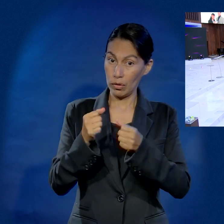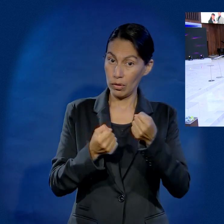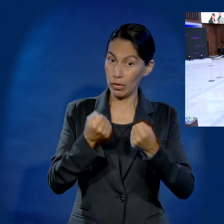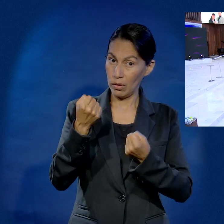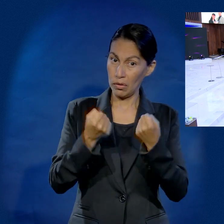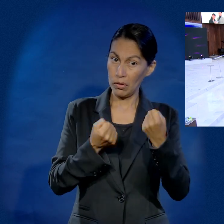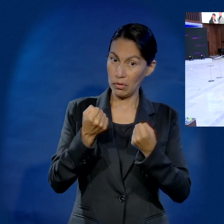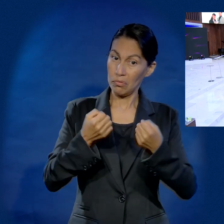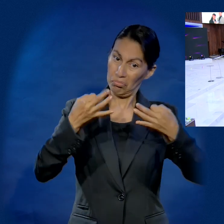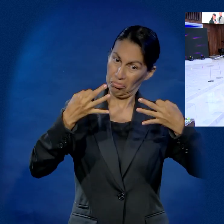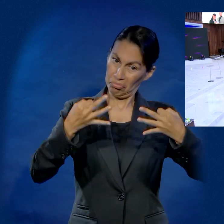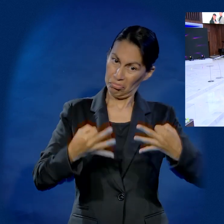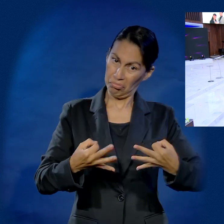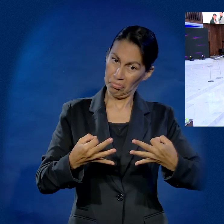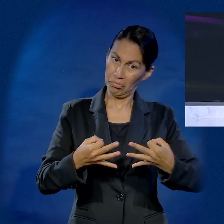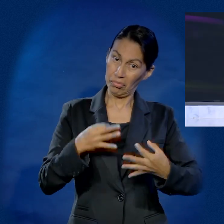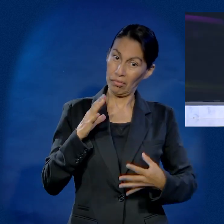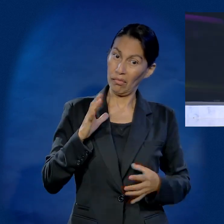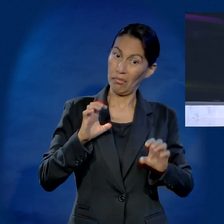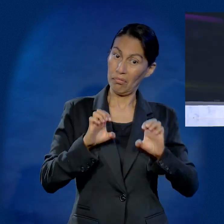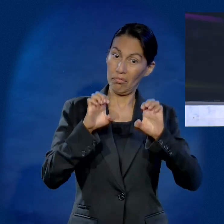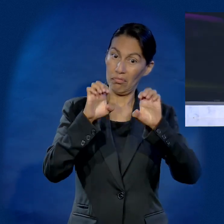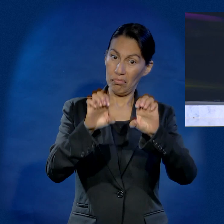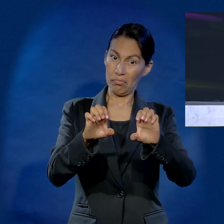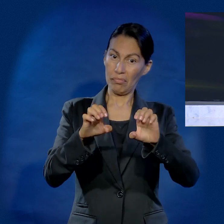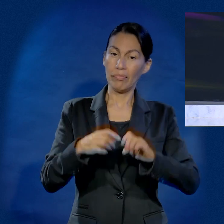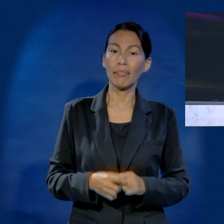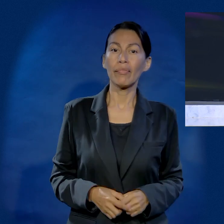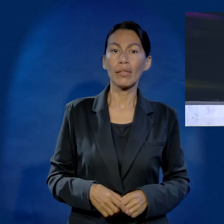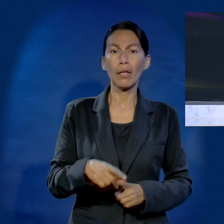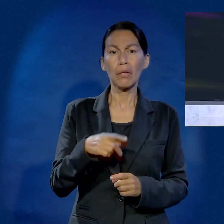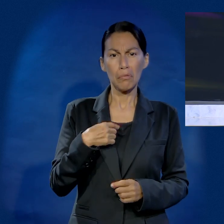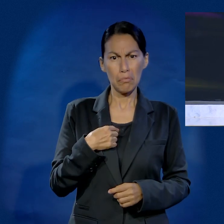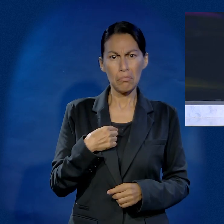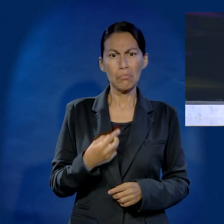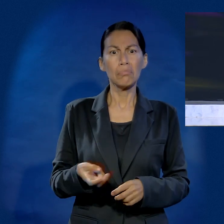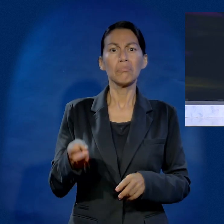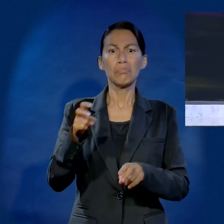menos 4 carros deportivos. Yo me he subido a 1.